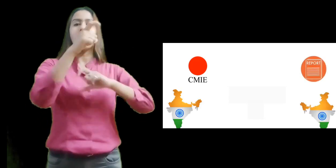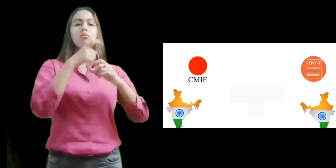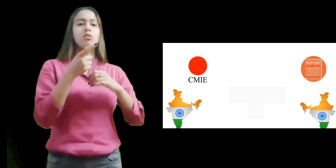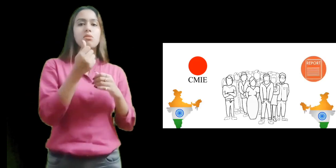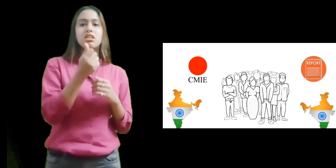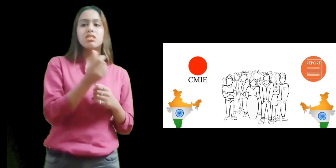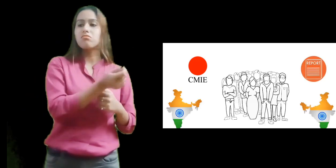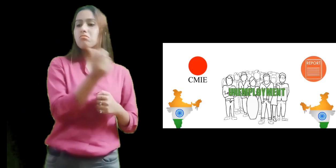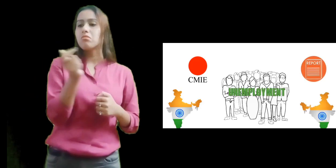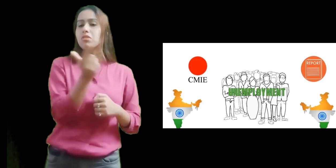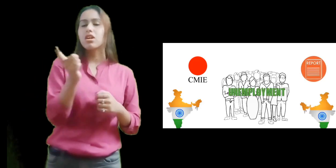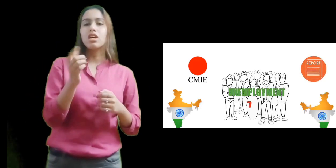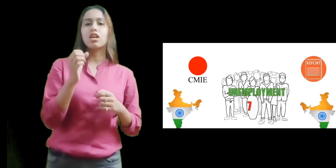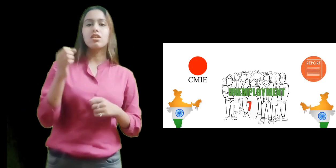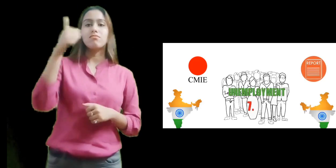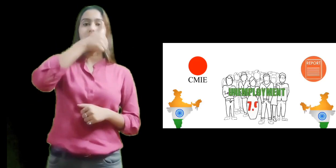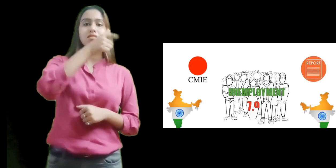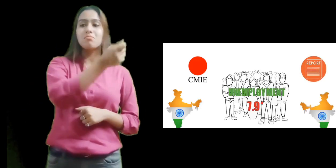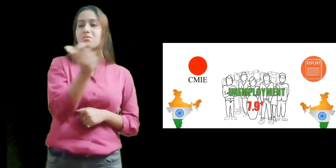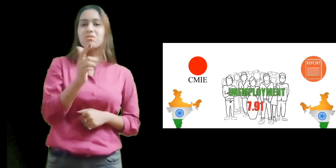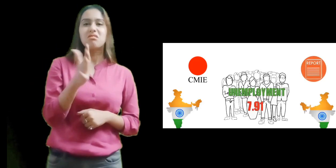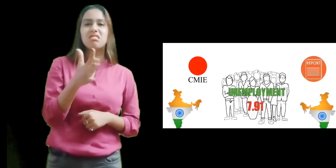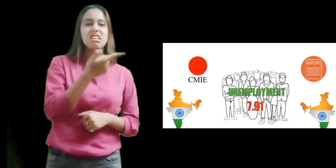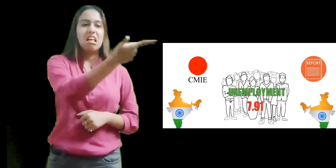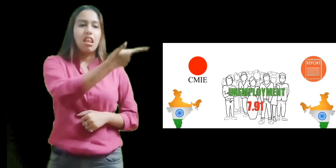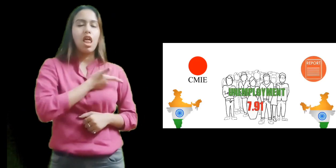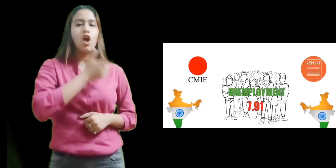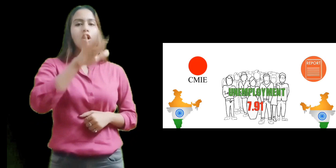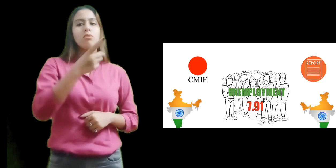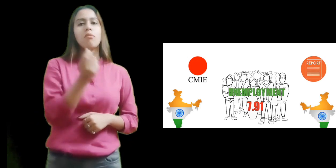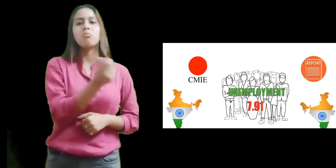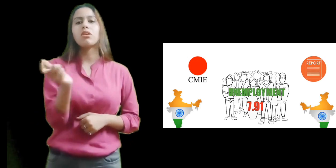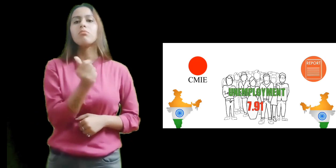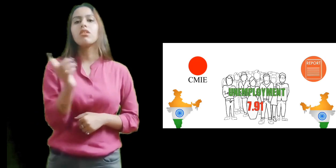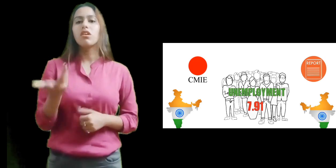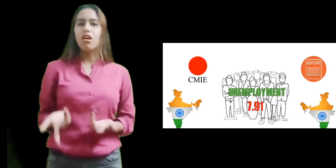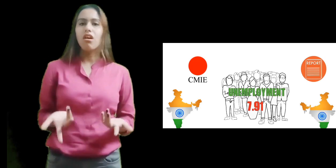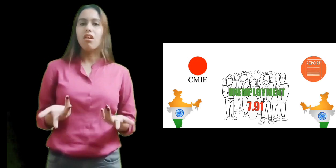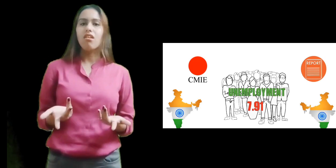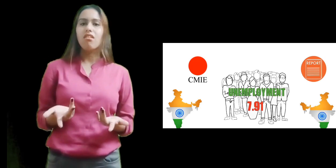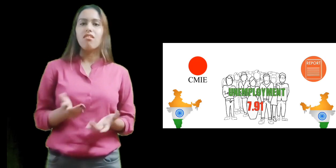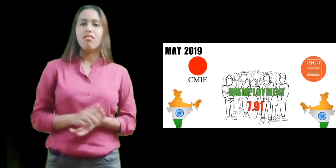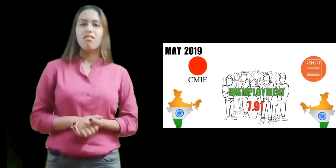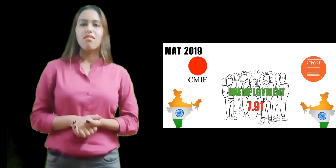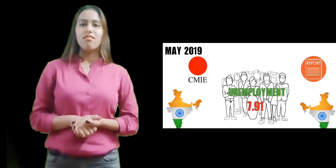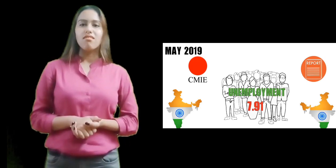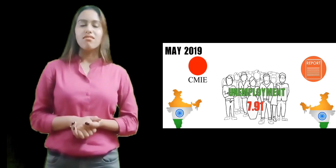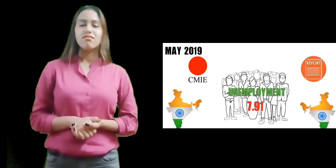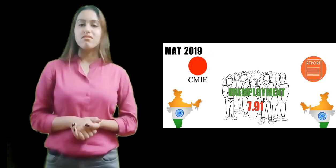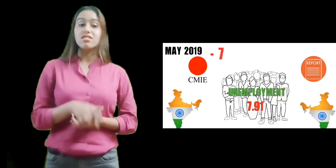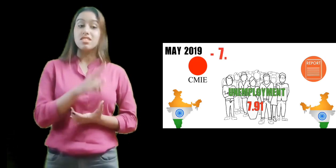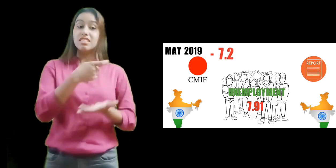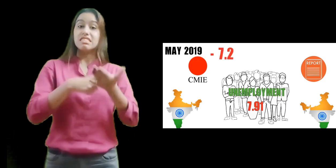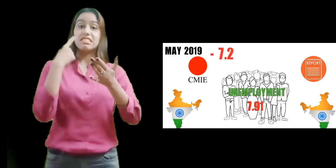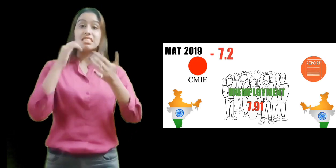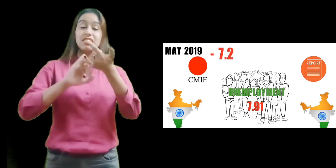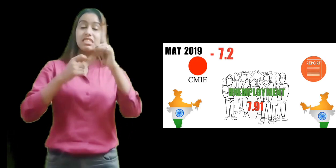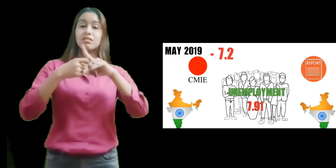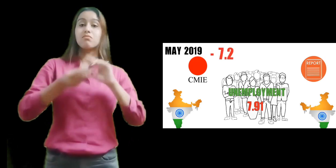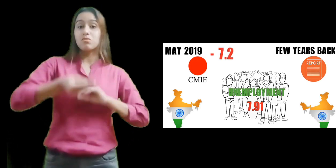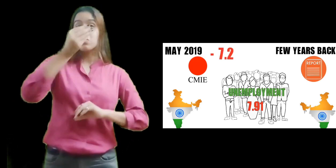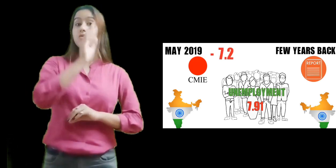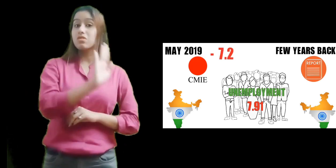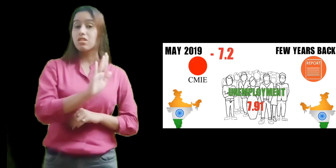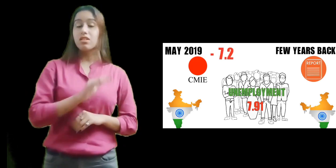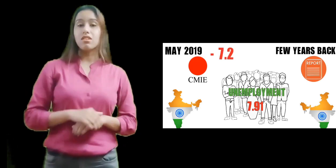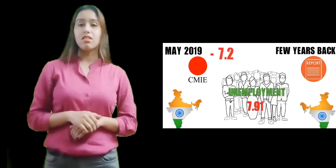अनएम्प्लॉयमेंट का रेट 7.91 हो गया है जून 2019 में, जबकि मई 2019 में वो 7.2 था, और इससे कुछ